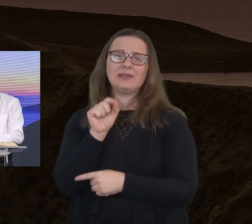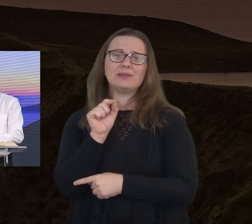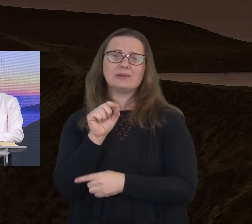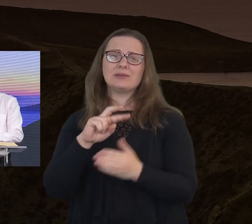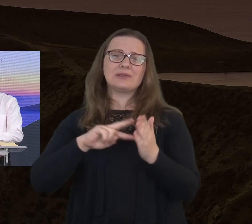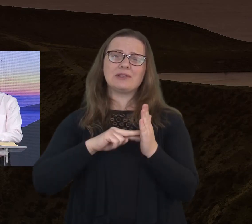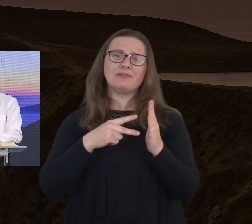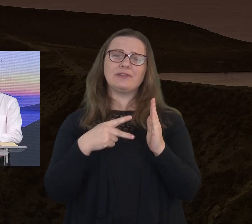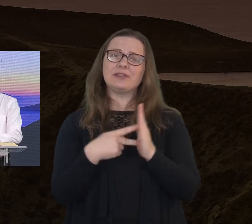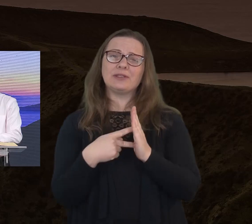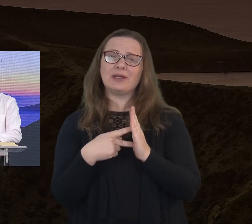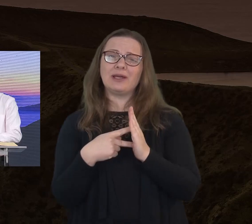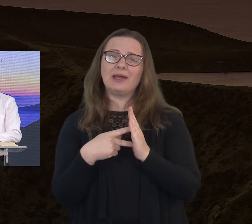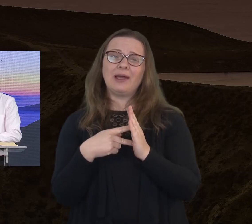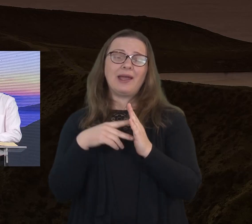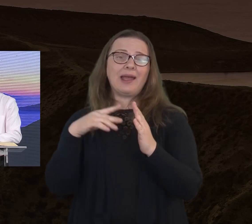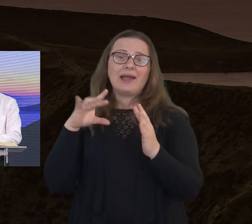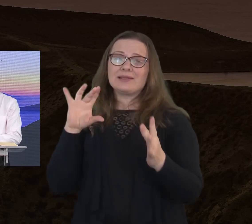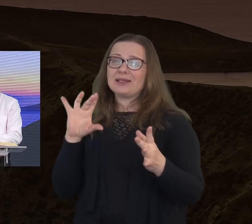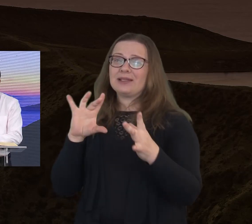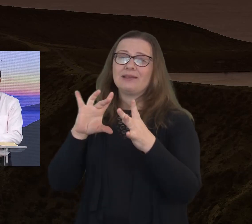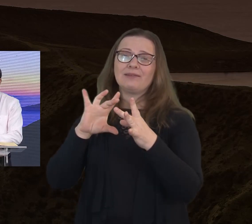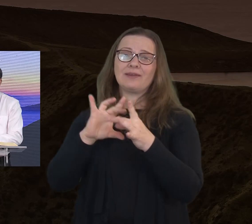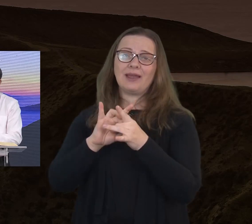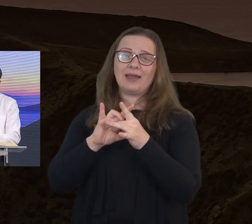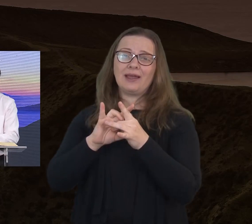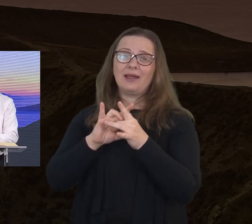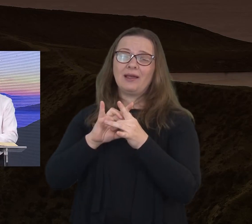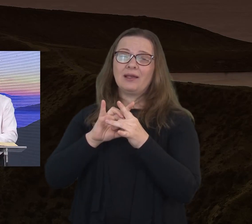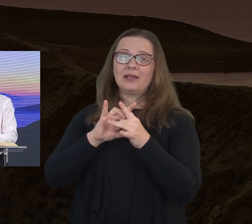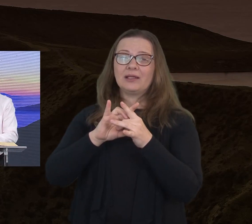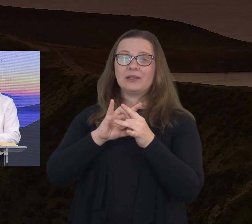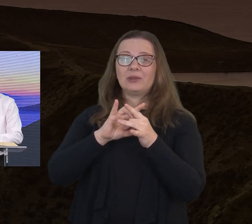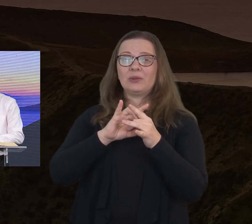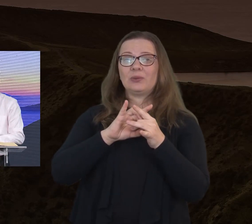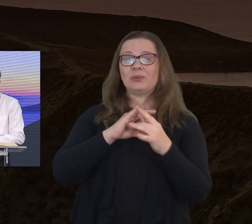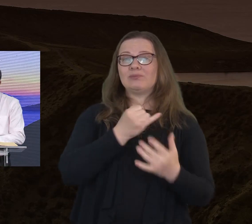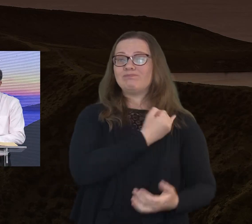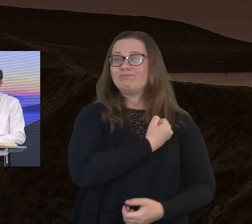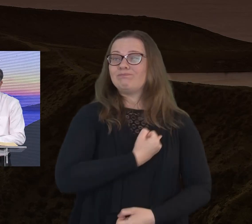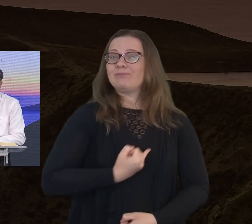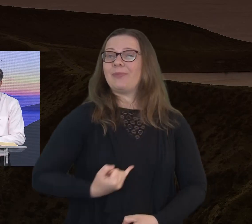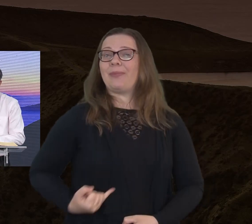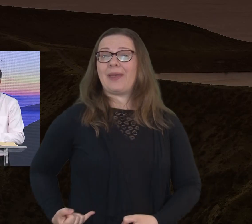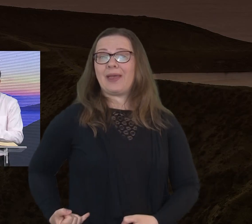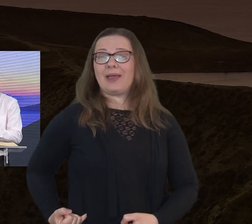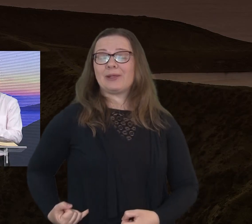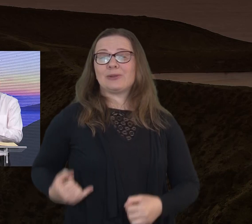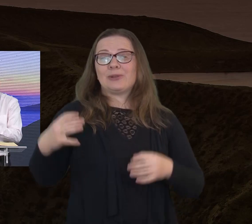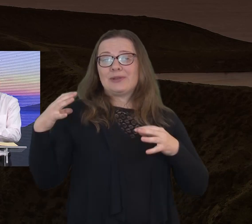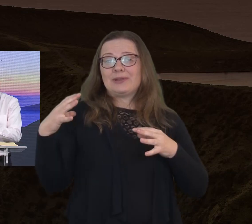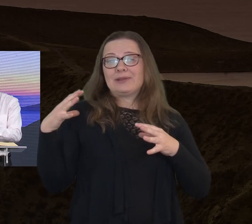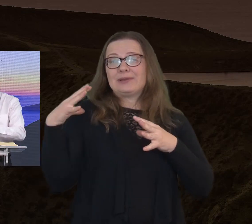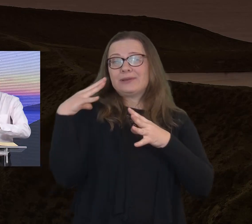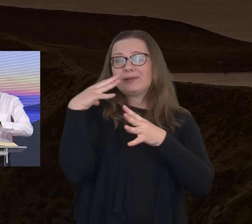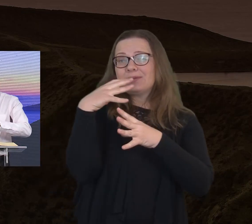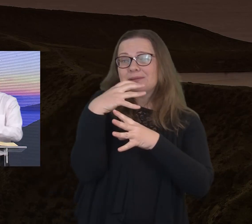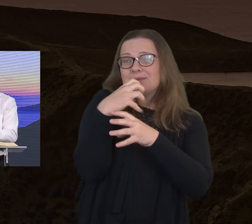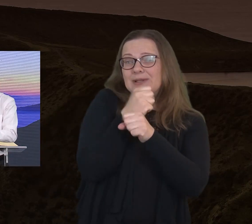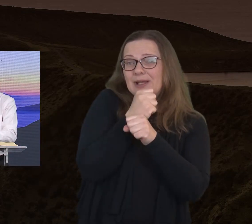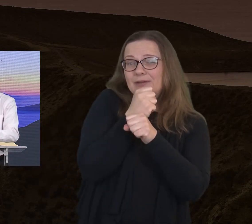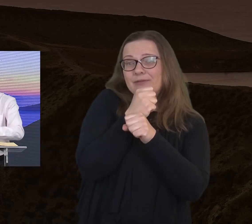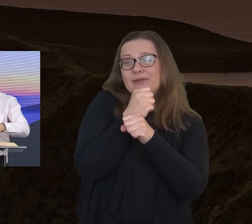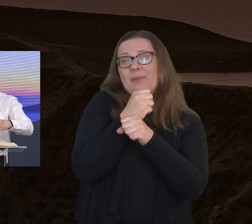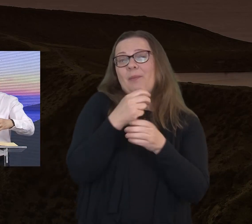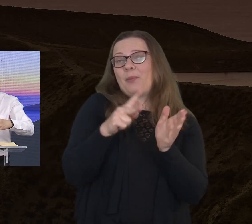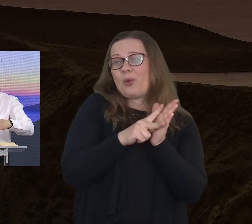você conectar a um império chamado Império das Trevas, que Colossenses 1 mostra que nós todos, por causa